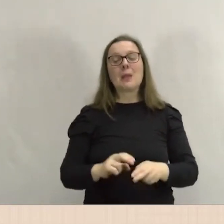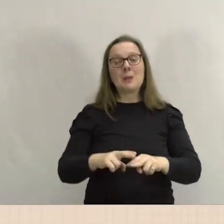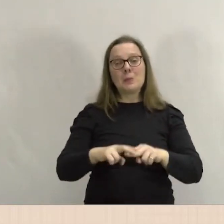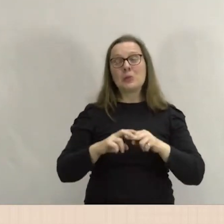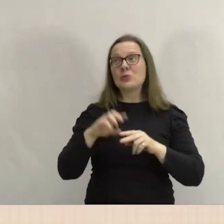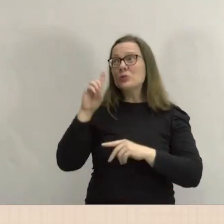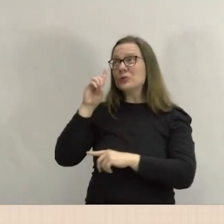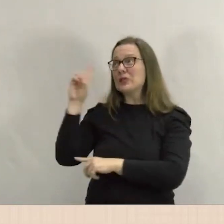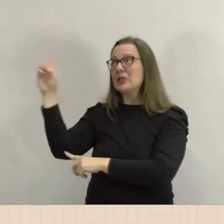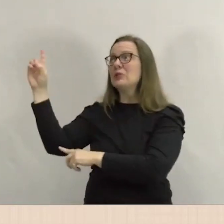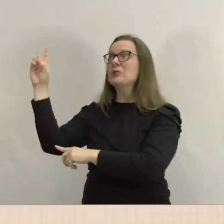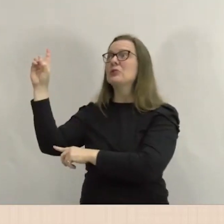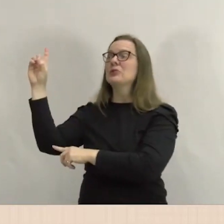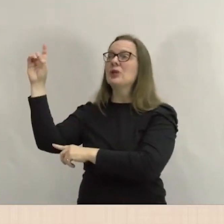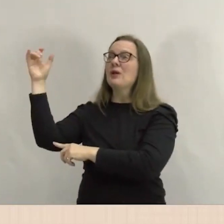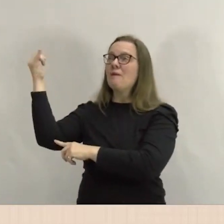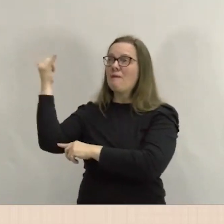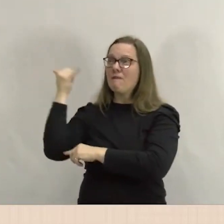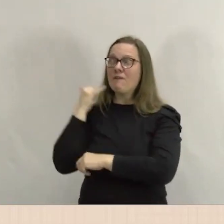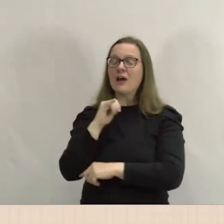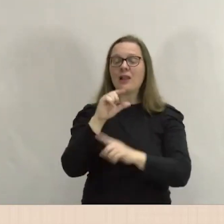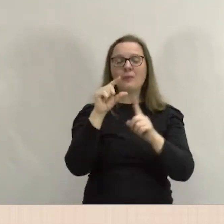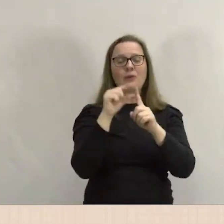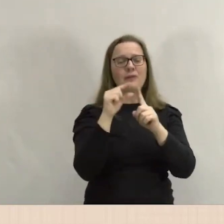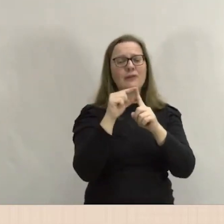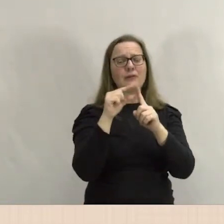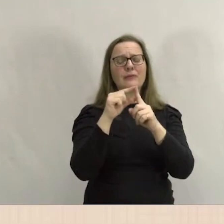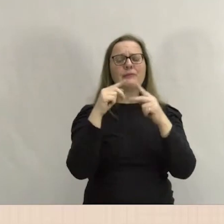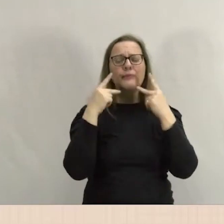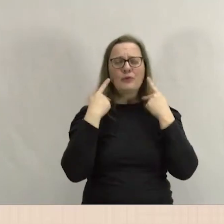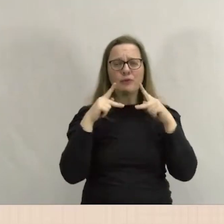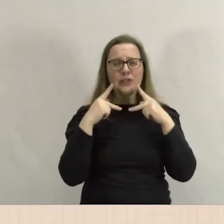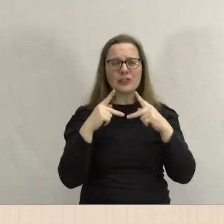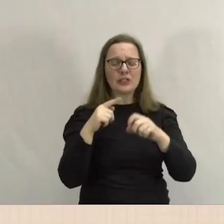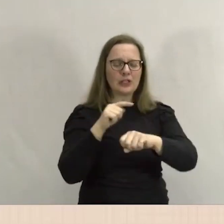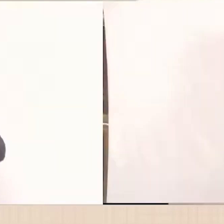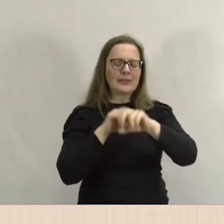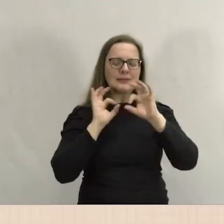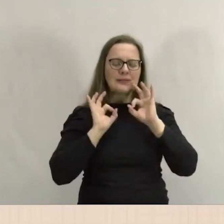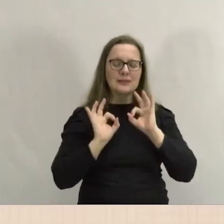Se ficar muito tempo sem chover, vem a seca.